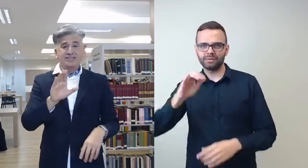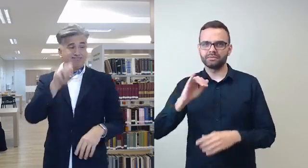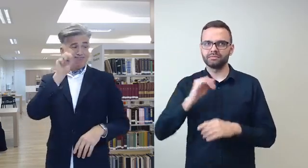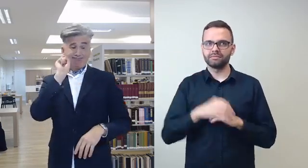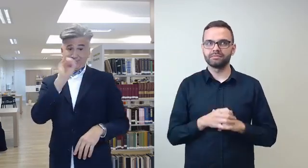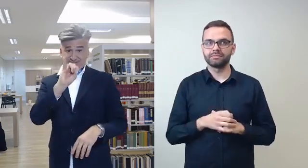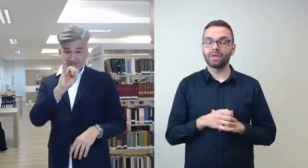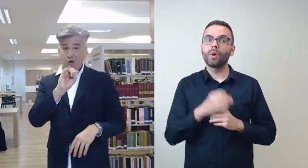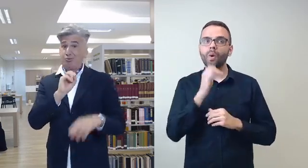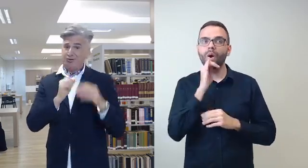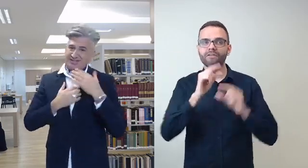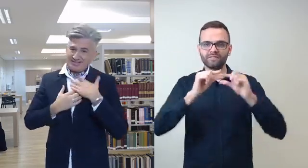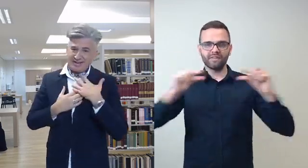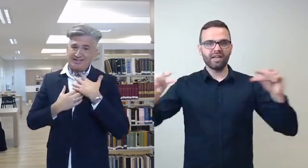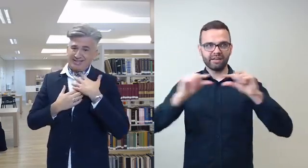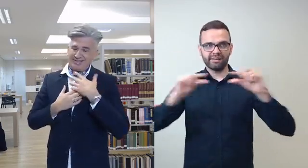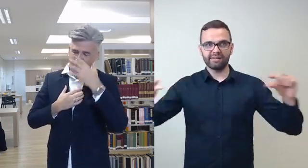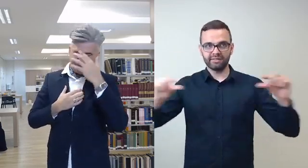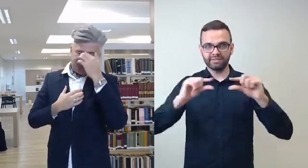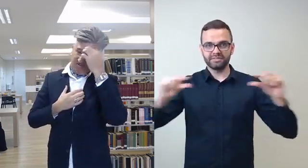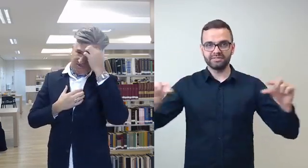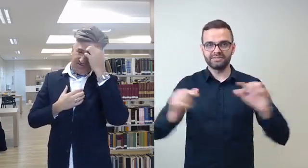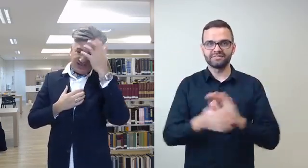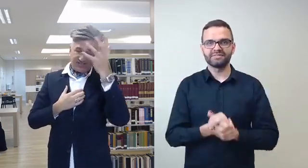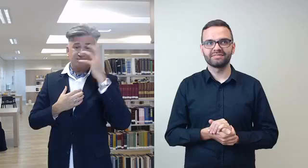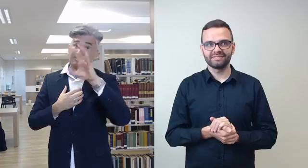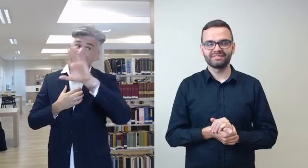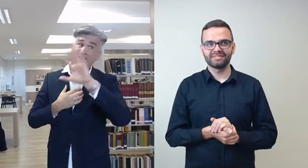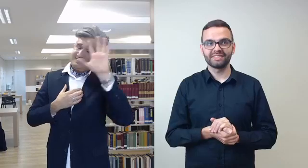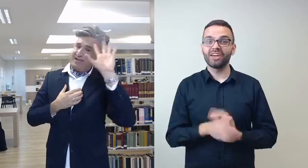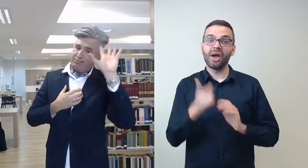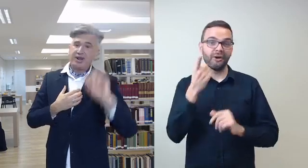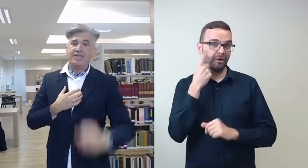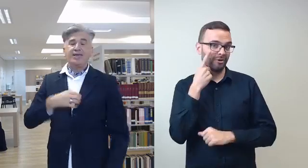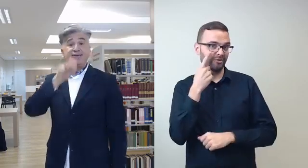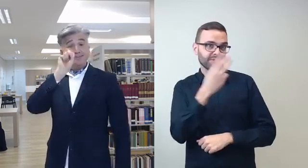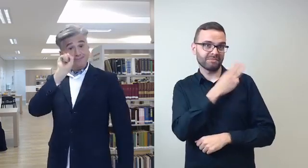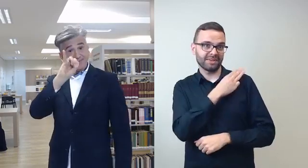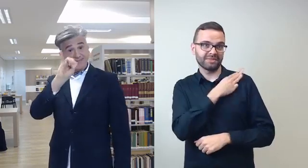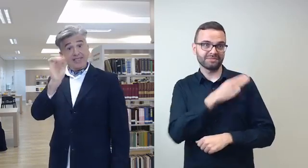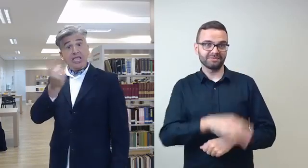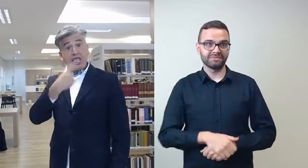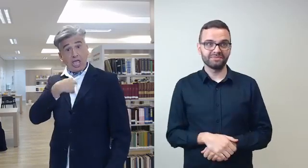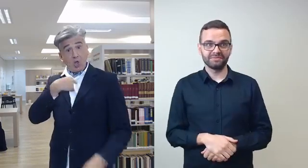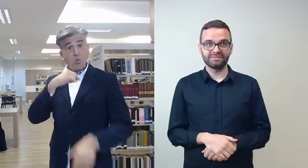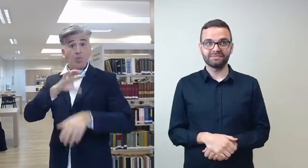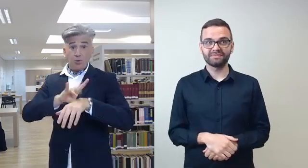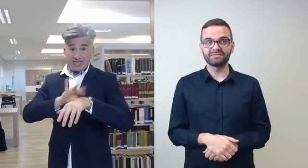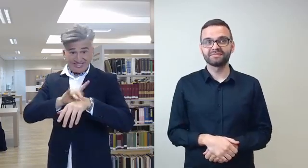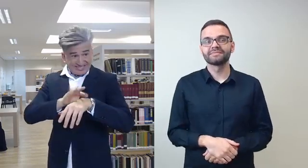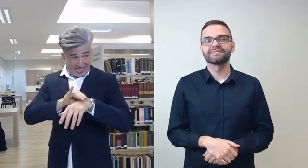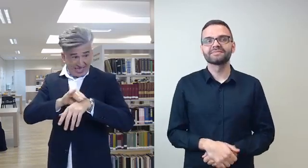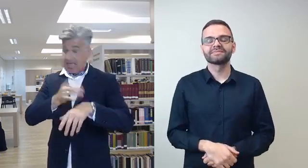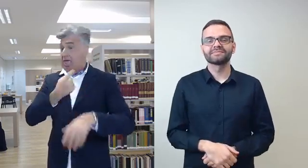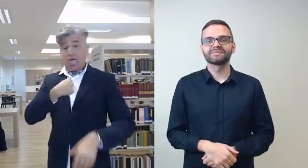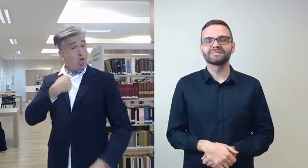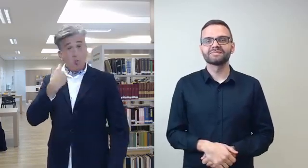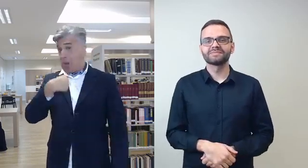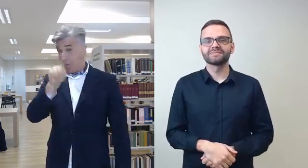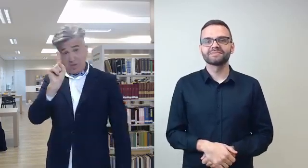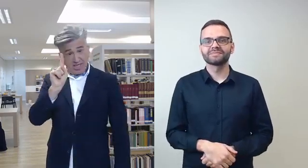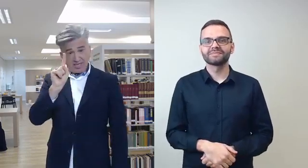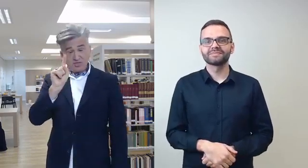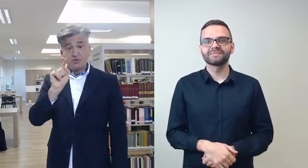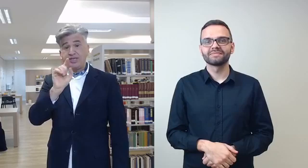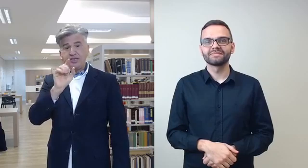assim, ó, o português sinalizado, que coisa mais feia, né, gente? Mas tá por aí, né? Se eu adoecer, eu